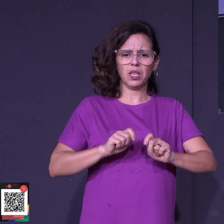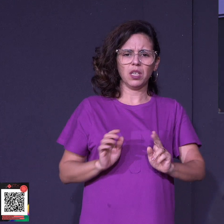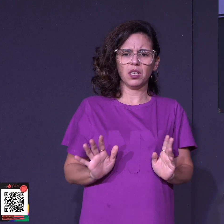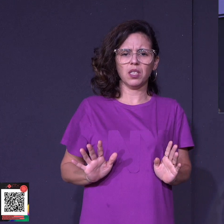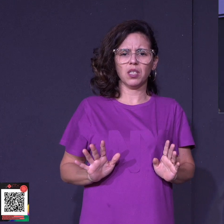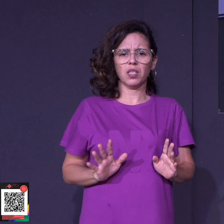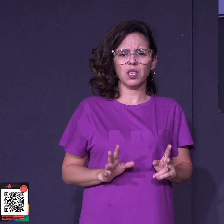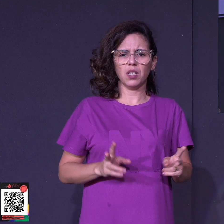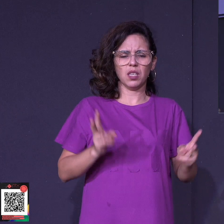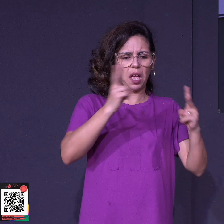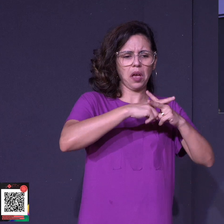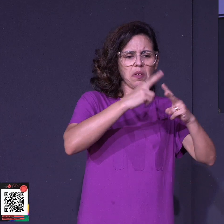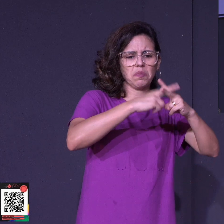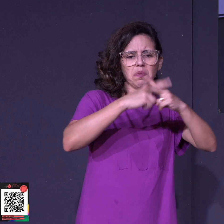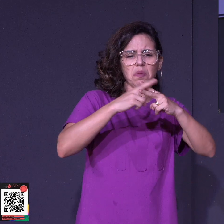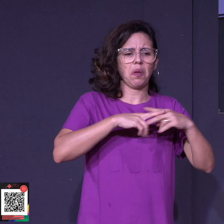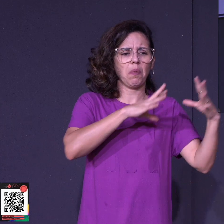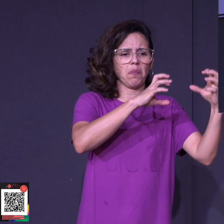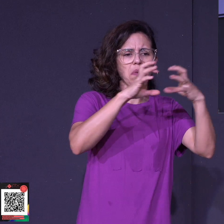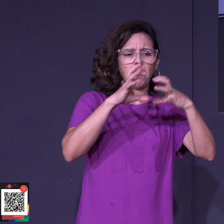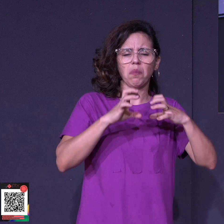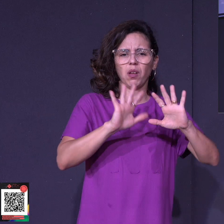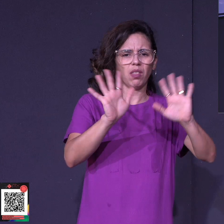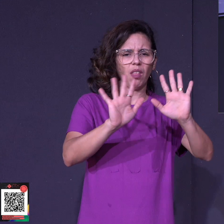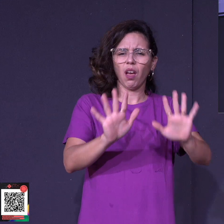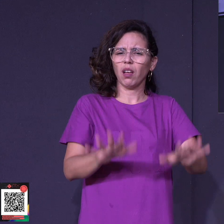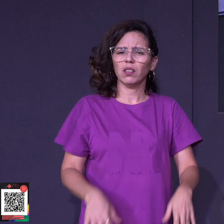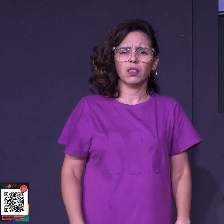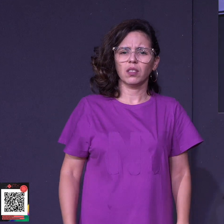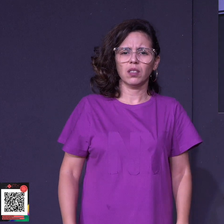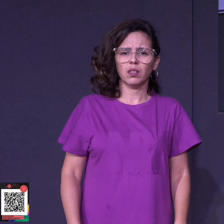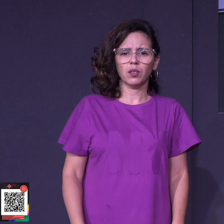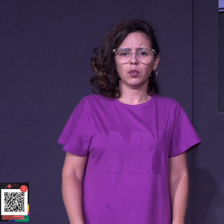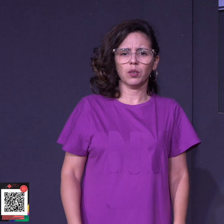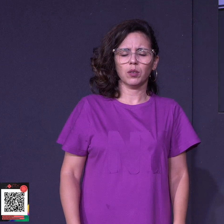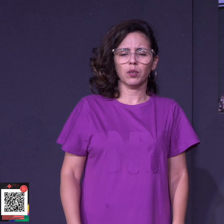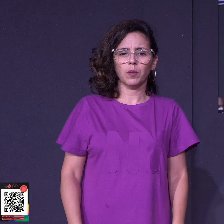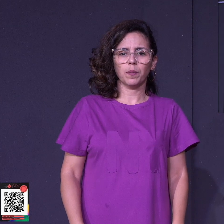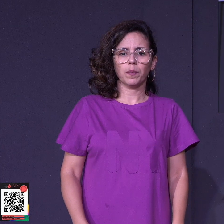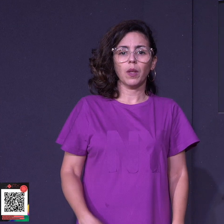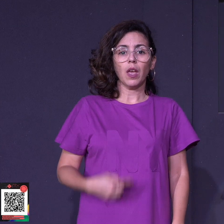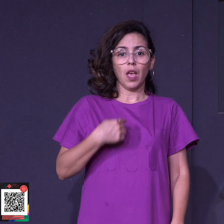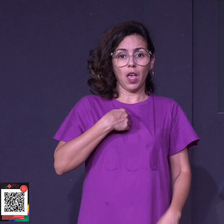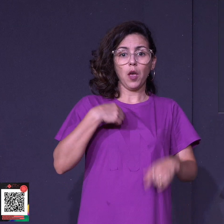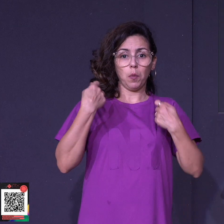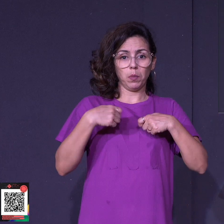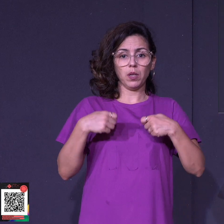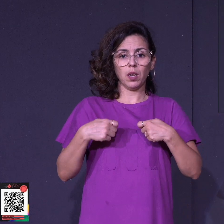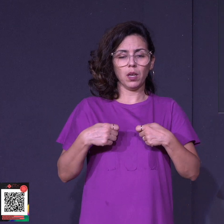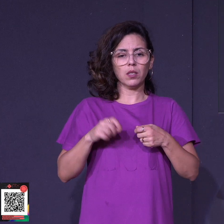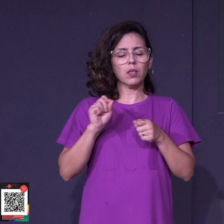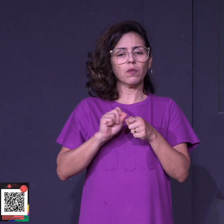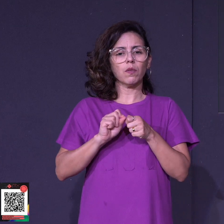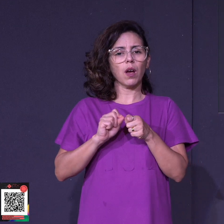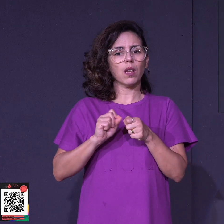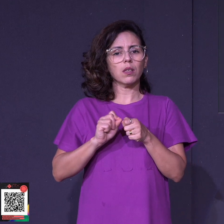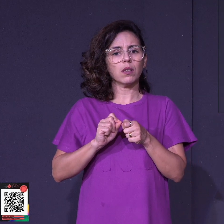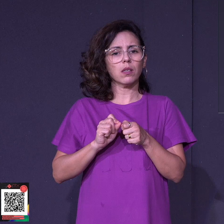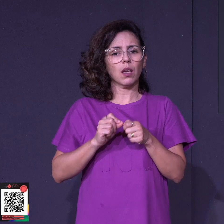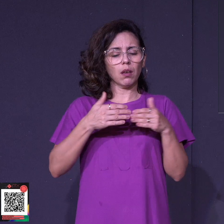preciso ser fiel ao meu Deus e fazer a minha parte. É disso que você precisa para viver o que Deus tem para